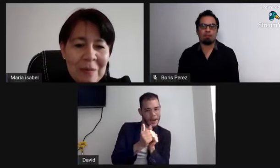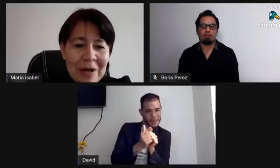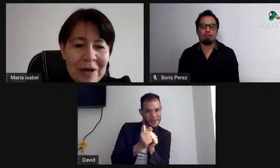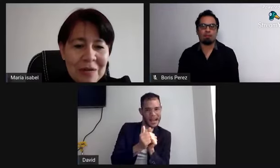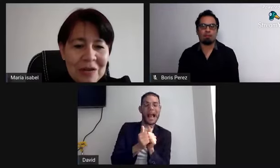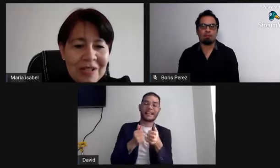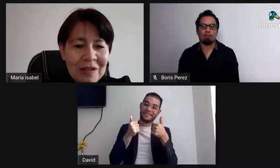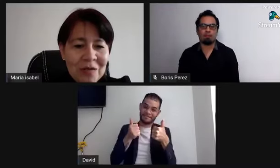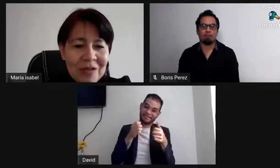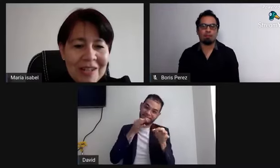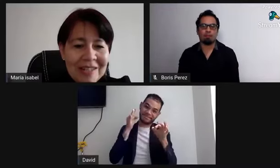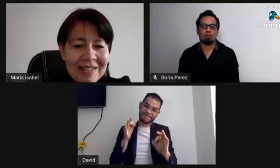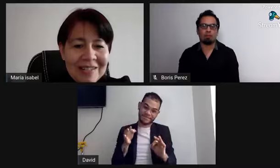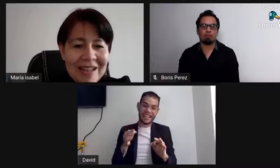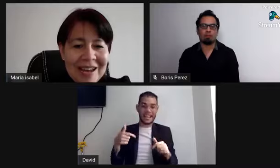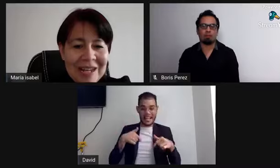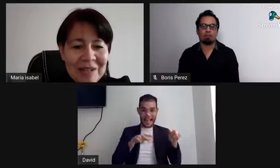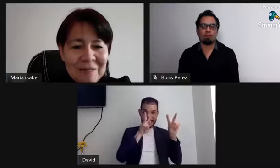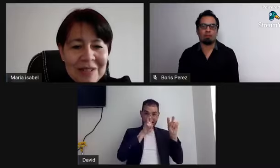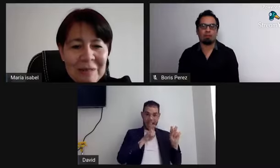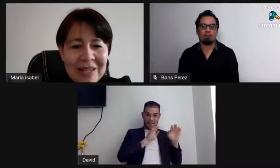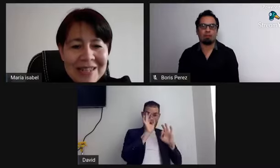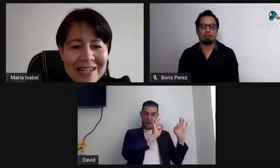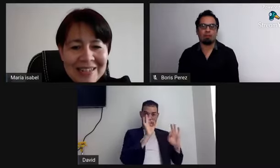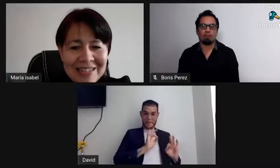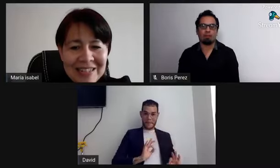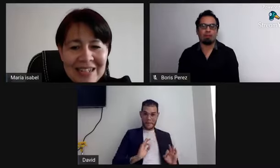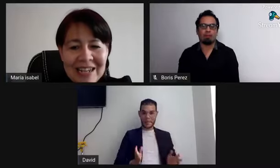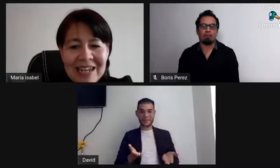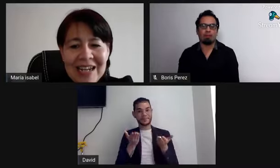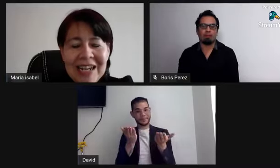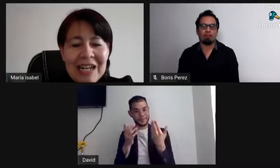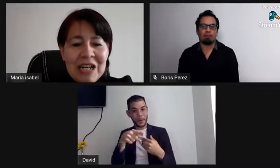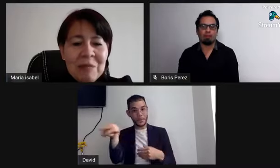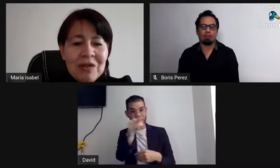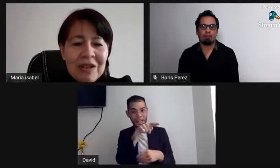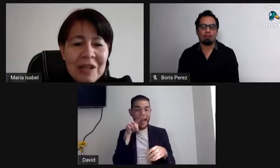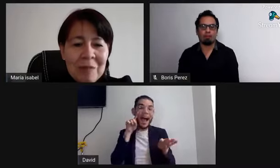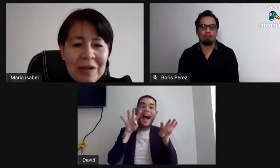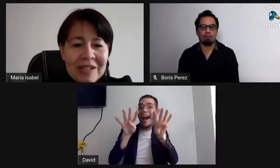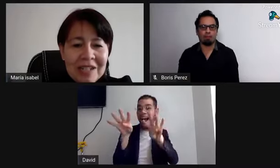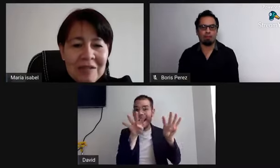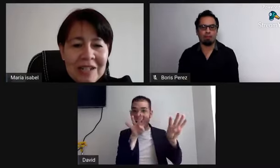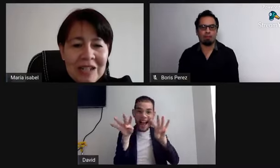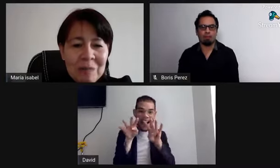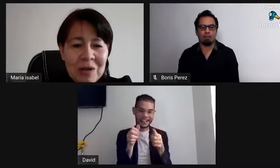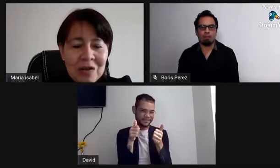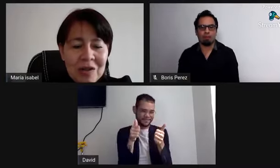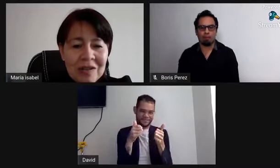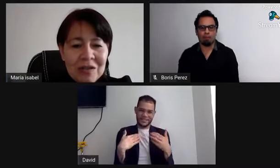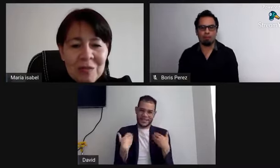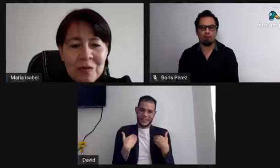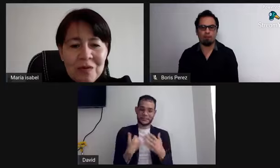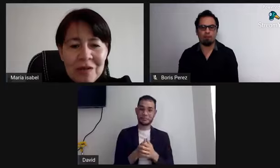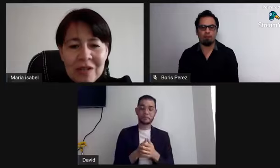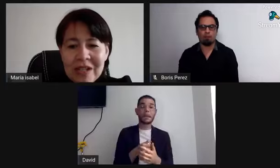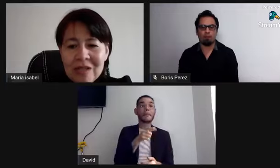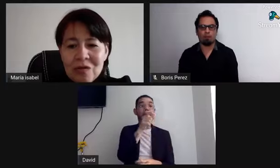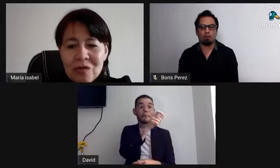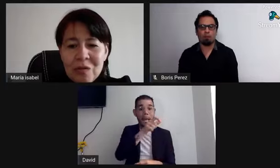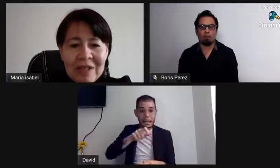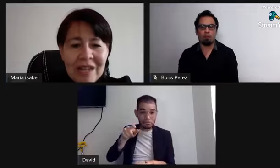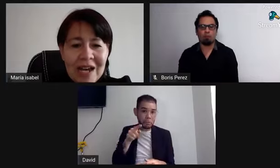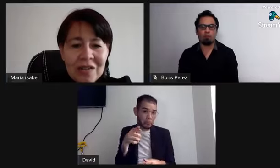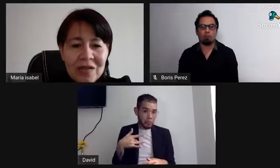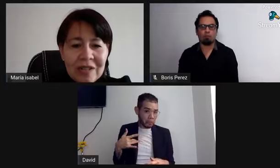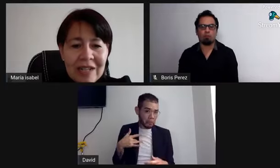y preparamos y ustedes están ahí pendientes. Las personas que pueden escribir en español, entonces por favor dejen